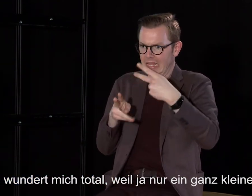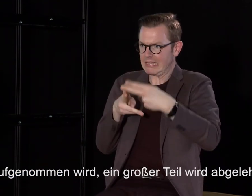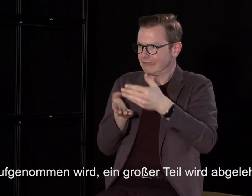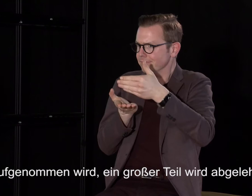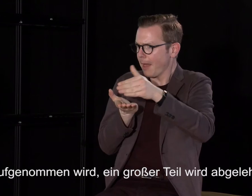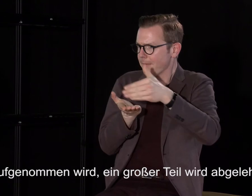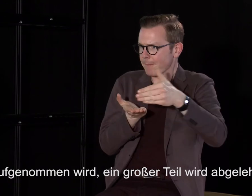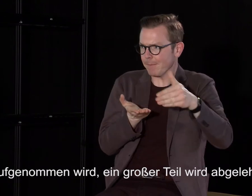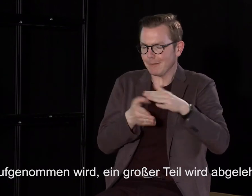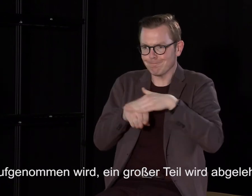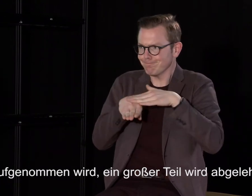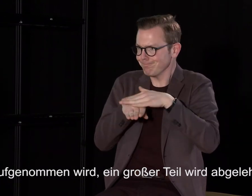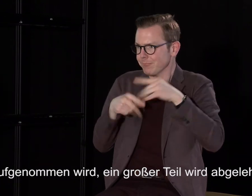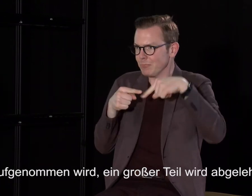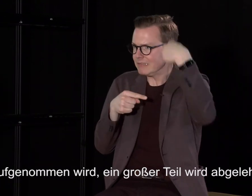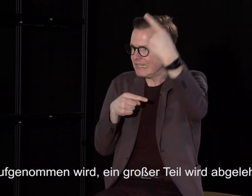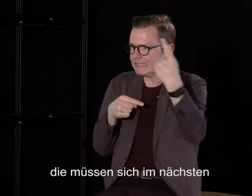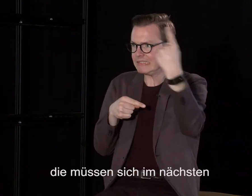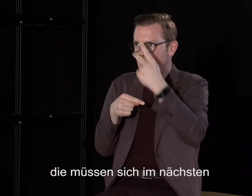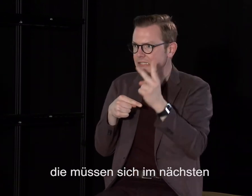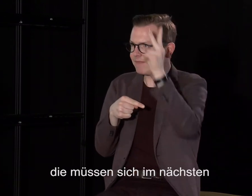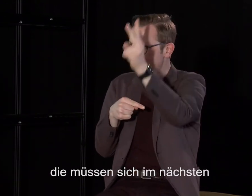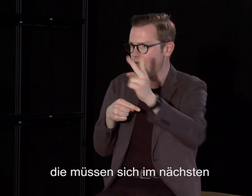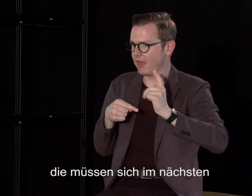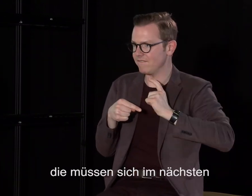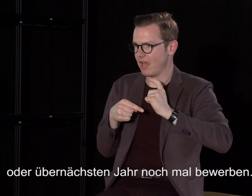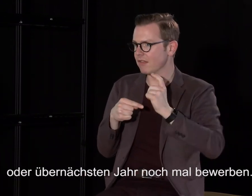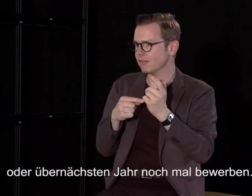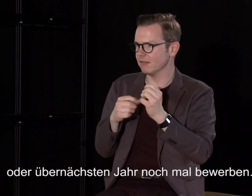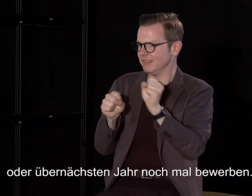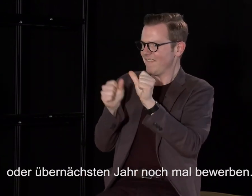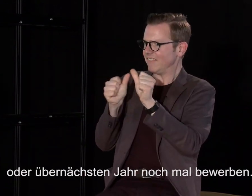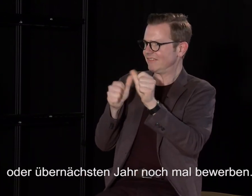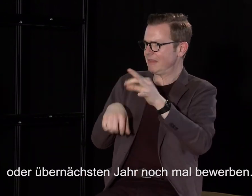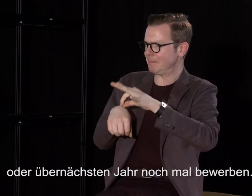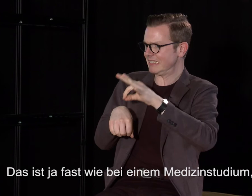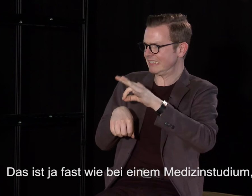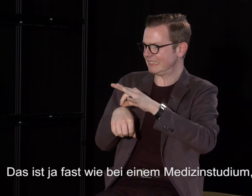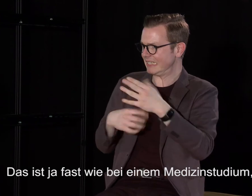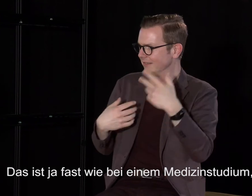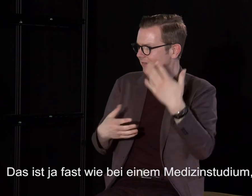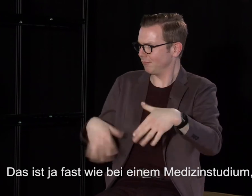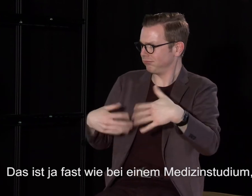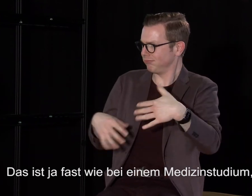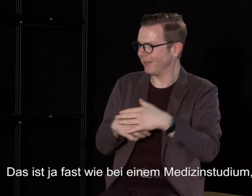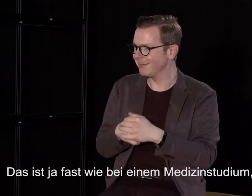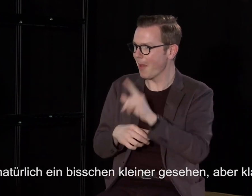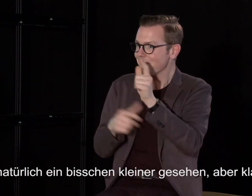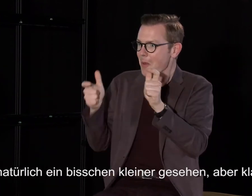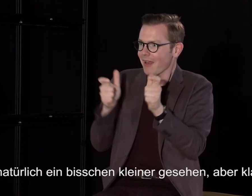aufgenommen. Ein großer Teil wird abgelebt. Die müssen sich im nächsten oder im übernächsten Jahr nochmal bewerben. Das ist ja fast wie im Medizinbereich. Natürlich ein bisschen